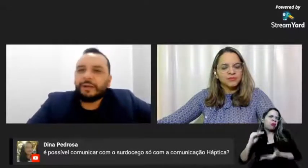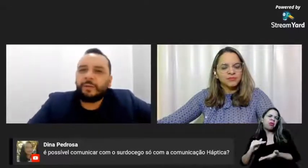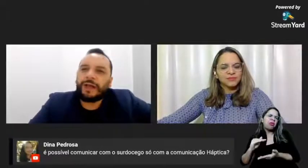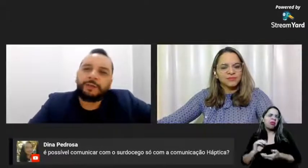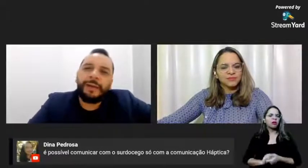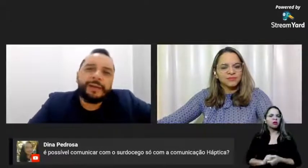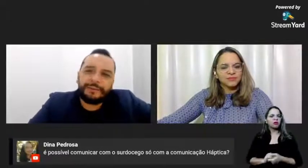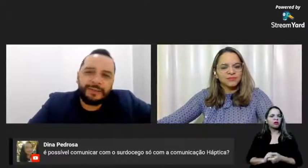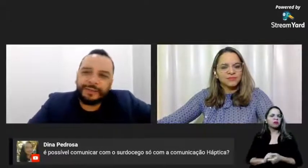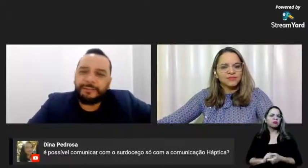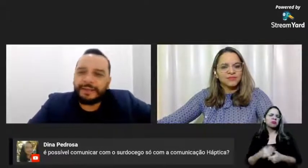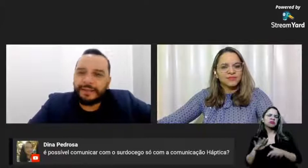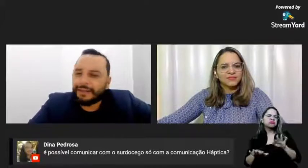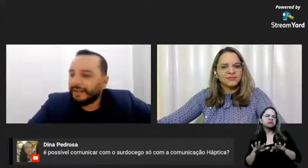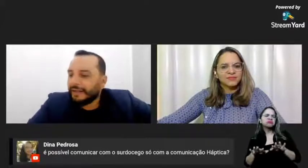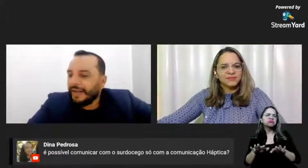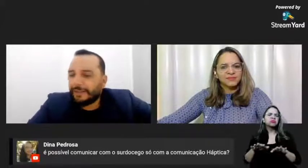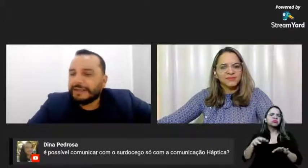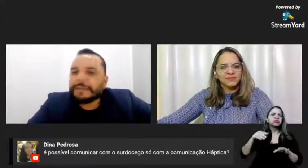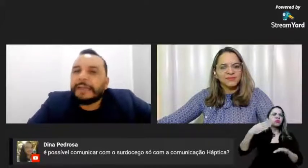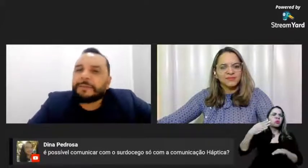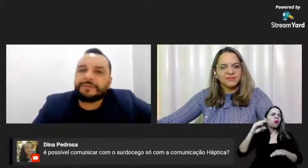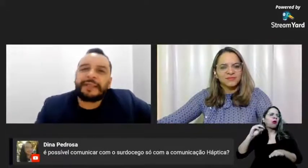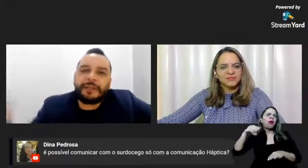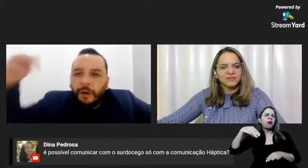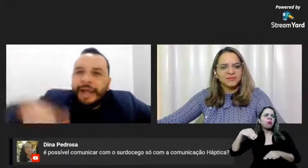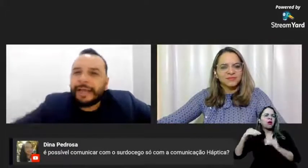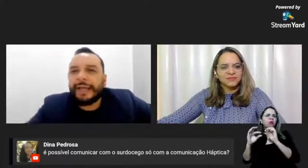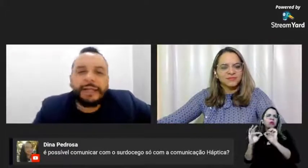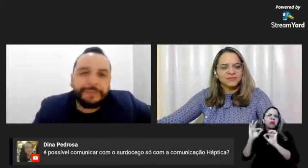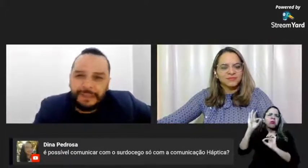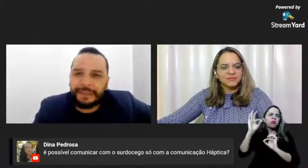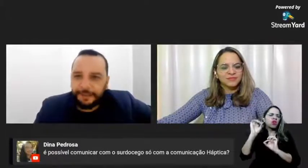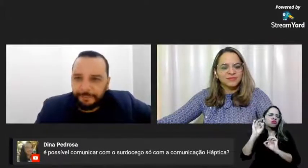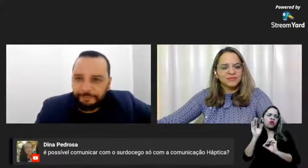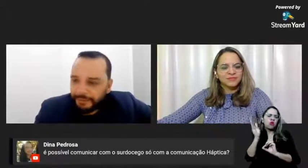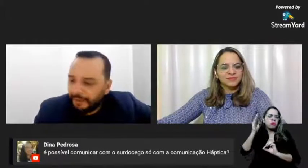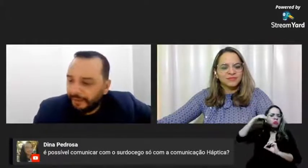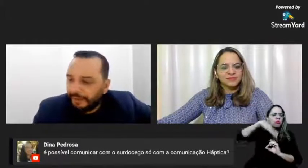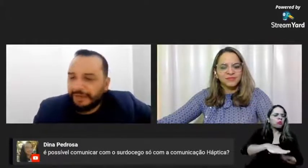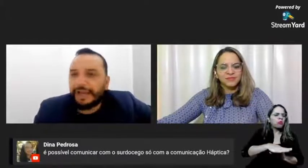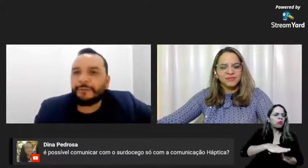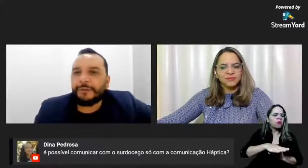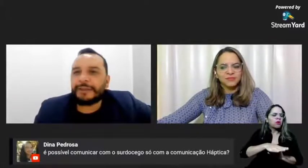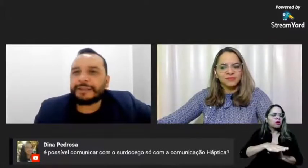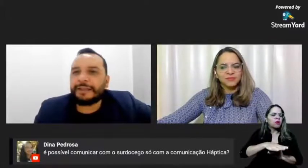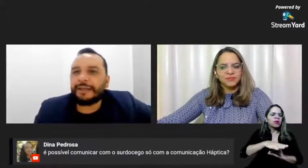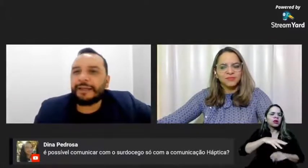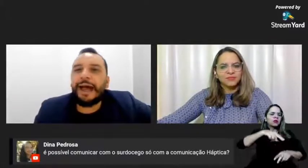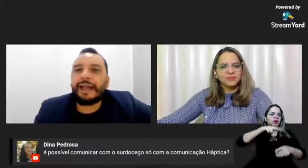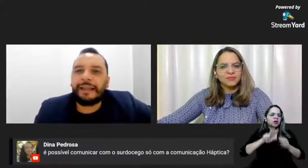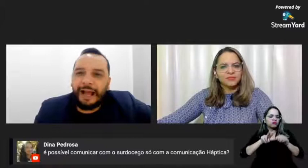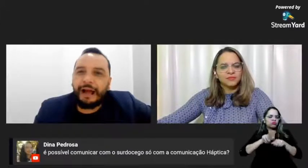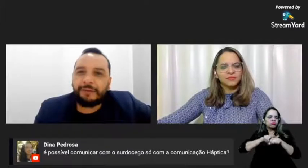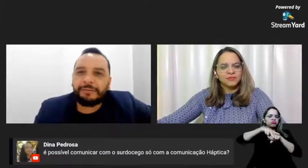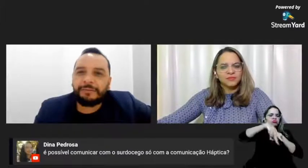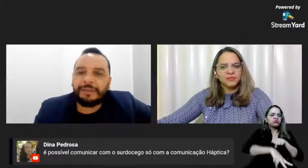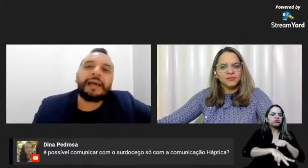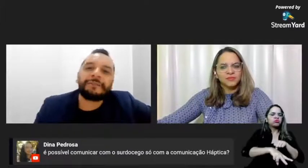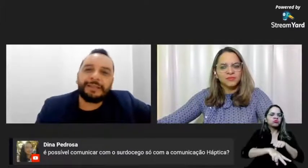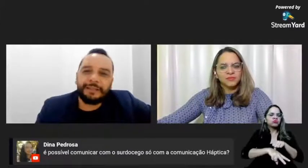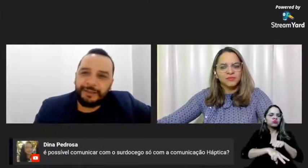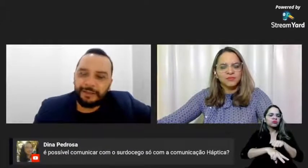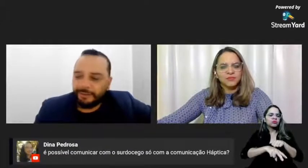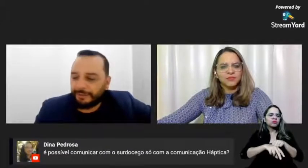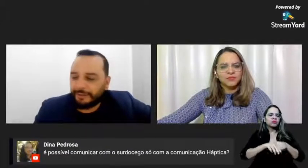uns 4 metros, assim, mas é coisa simples, você escorrega e cai na piscina. E aí ele falou assim, legal,